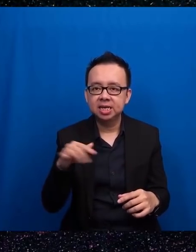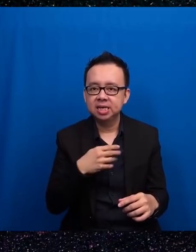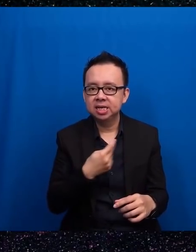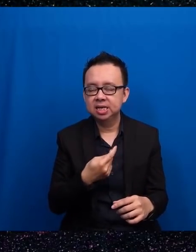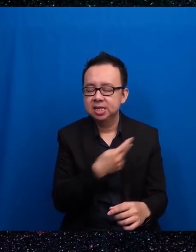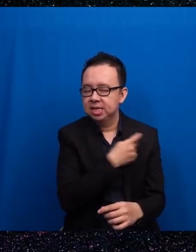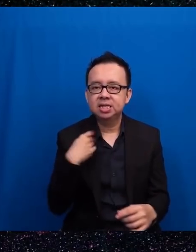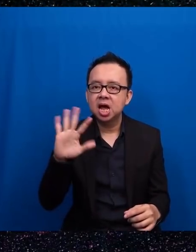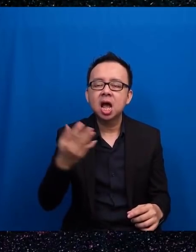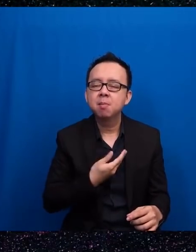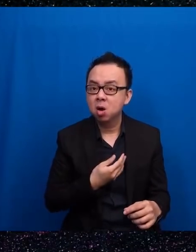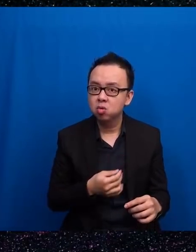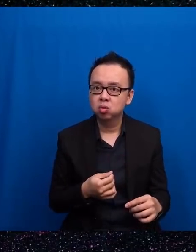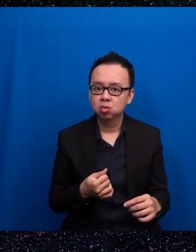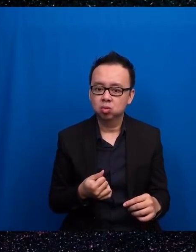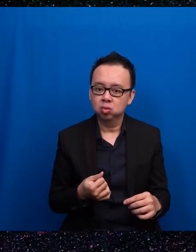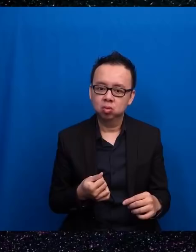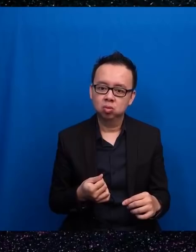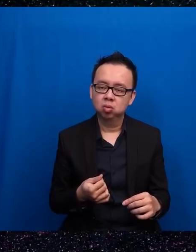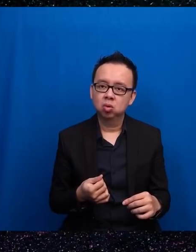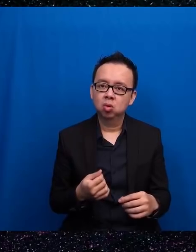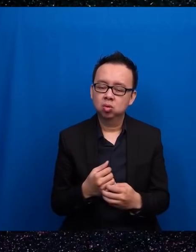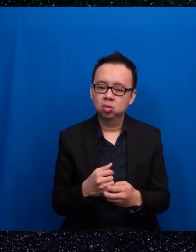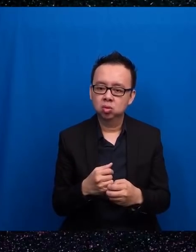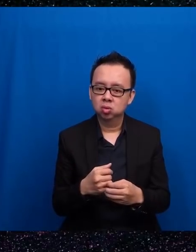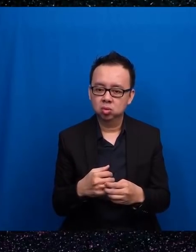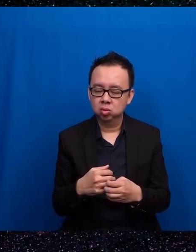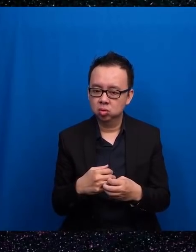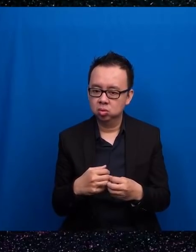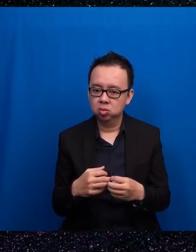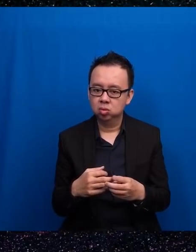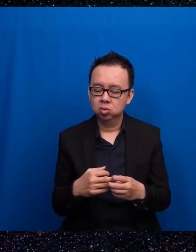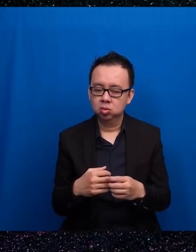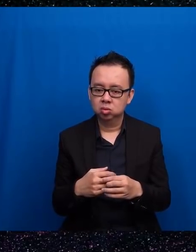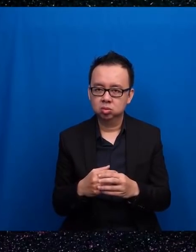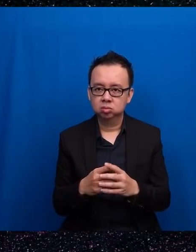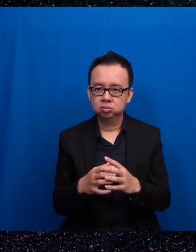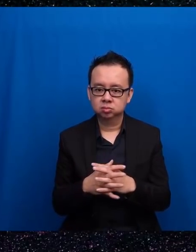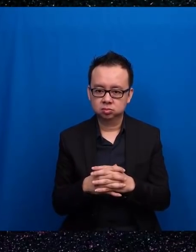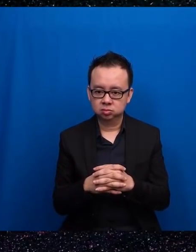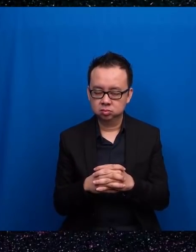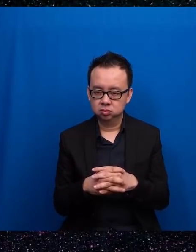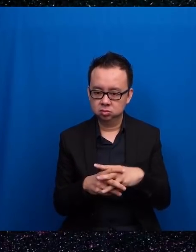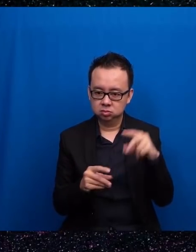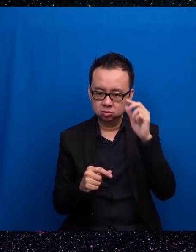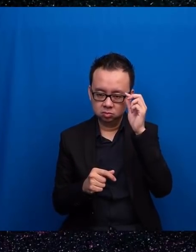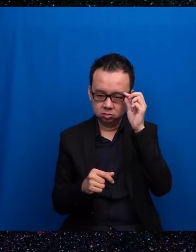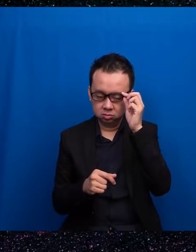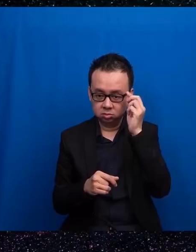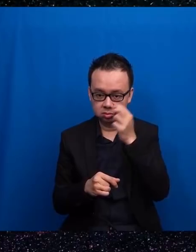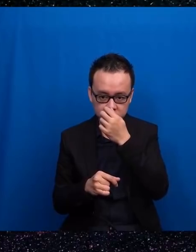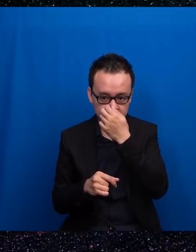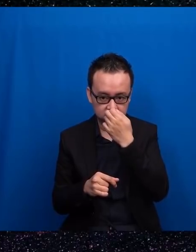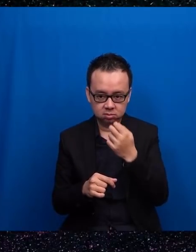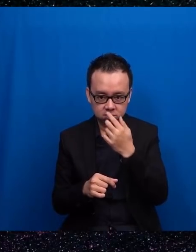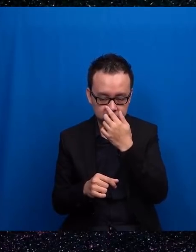Dan ayat 14 berkata, kalau engkau tidak mengurus urusanmu, jaga lidah, tidak berkata omong kosong, namun